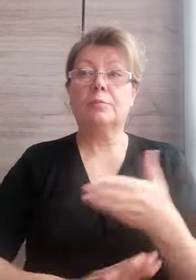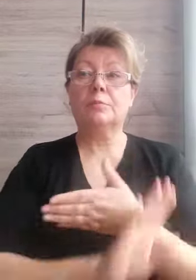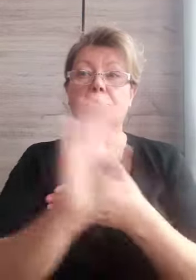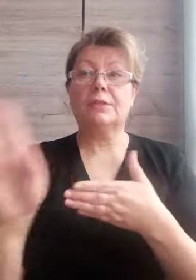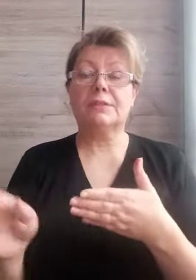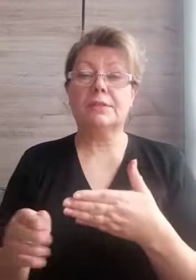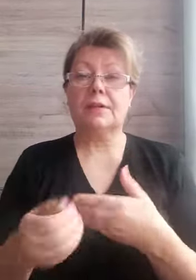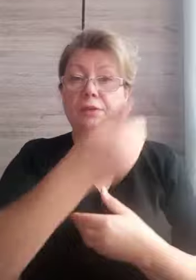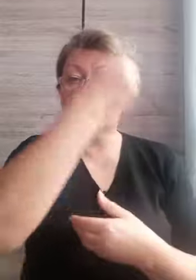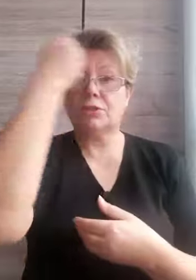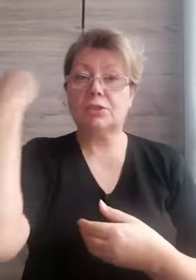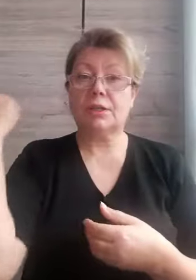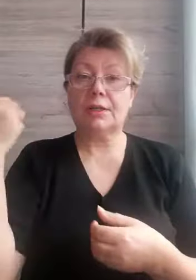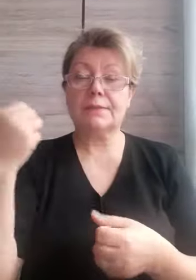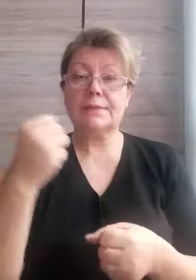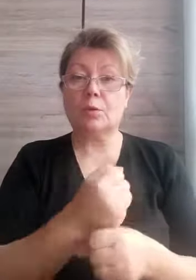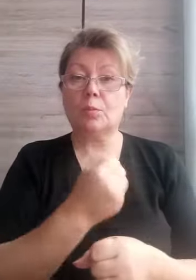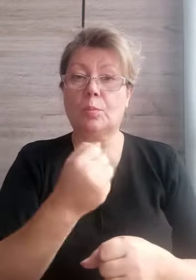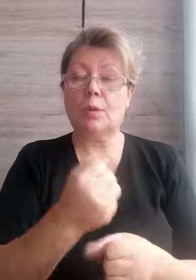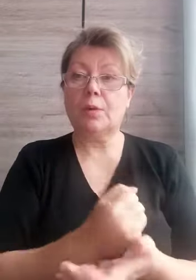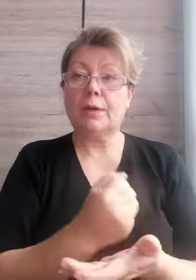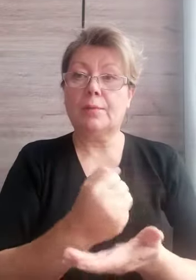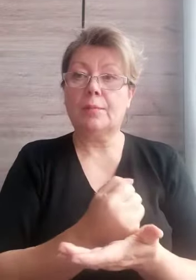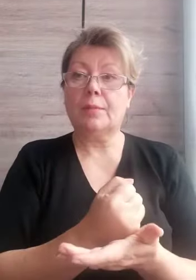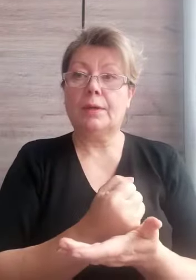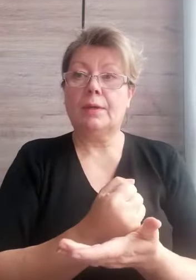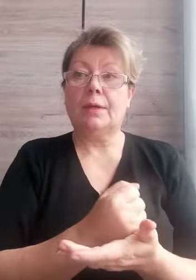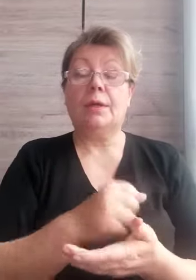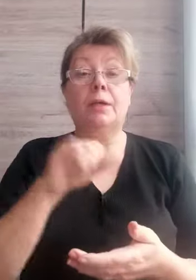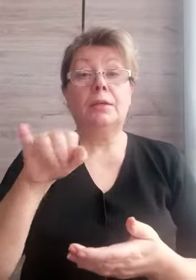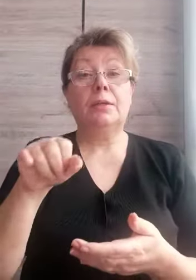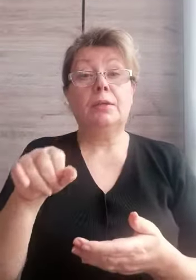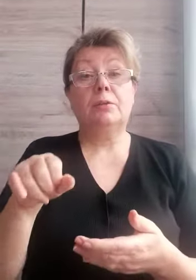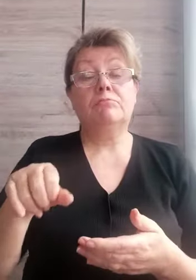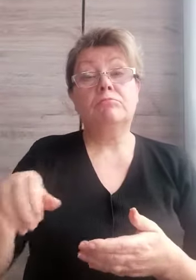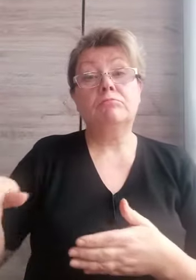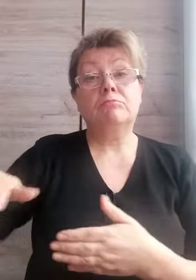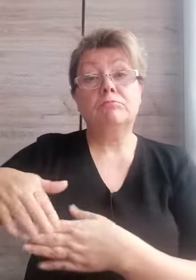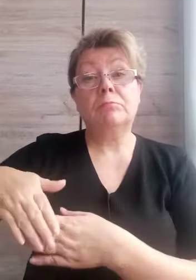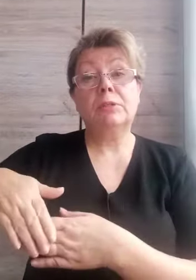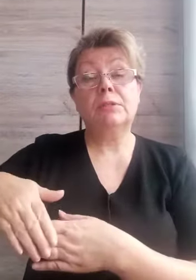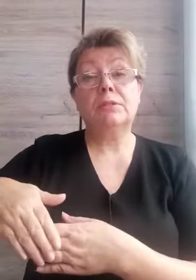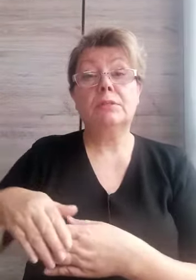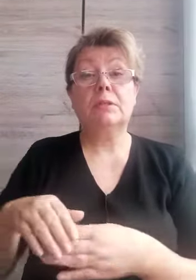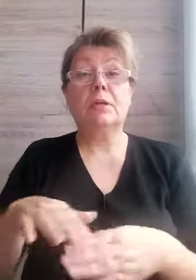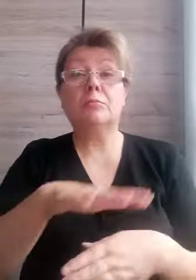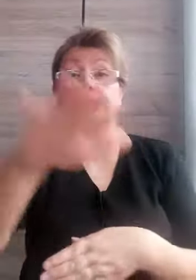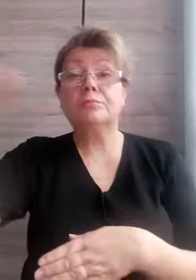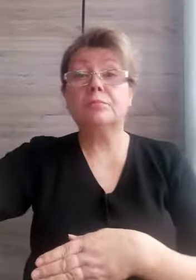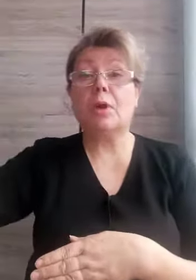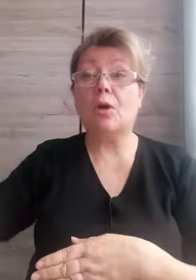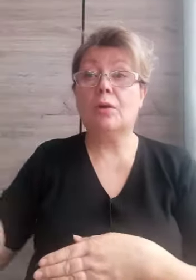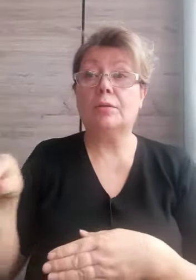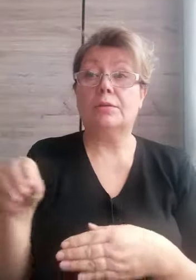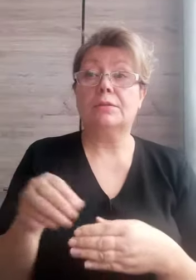Przedstawiam szklarską porę i bliskich okolic.